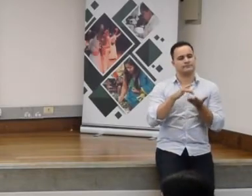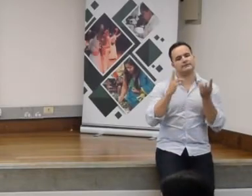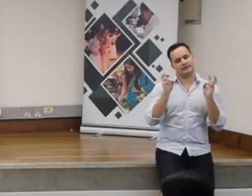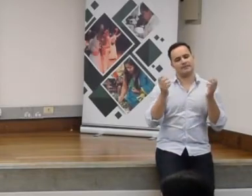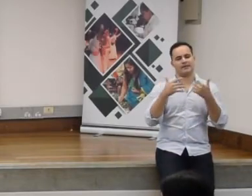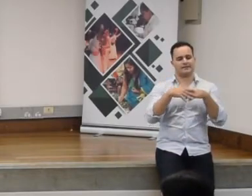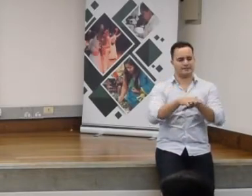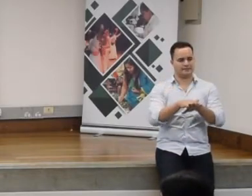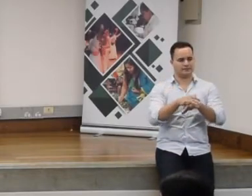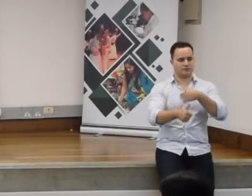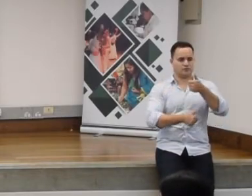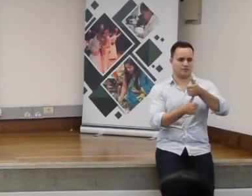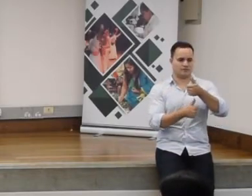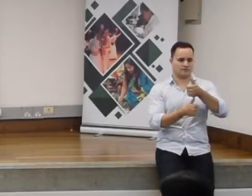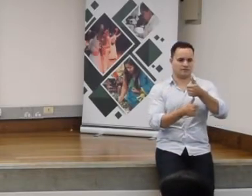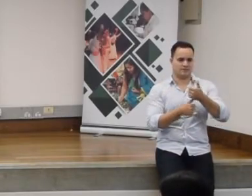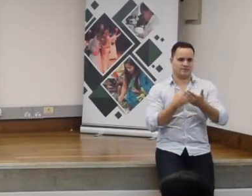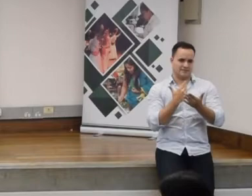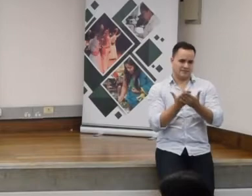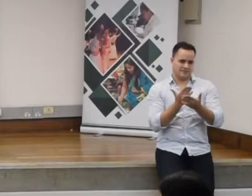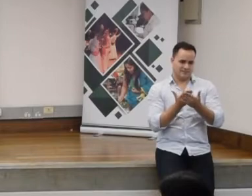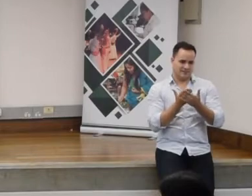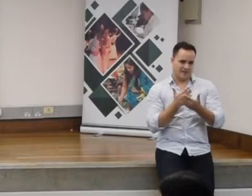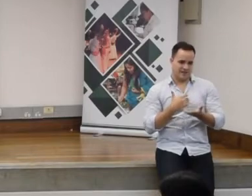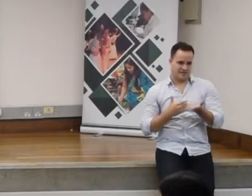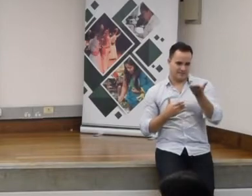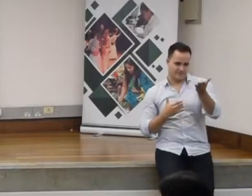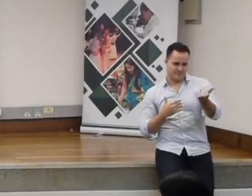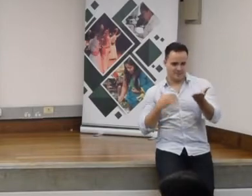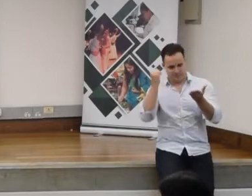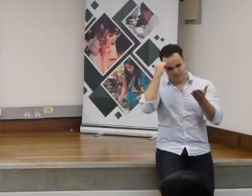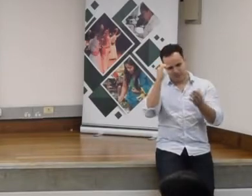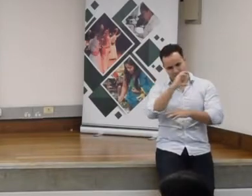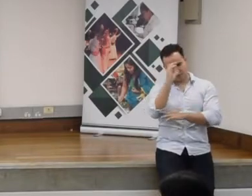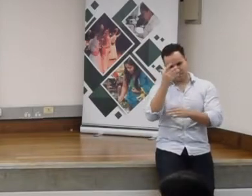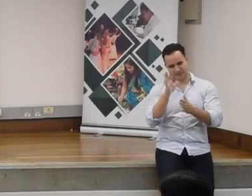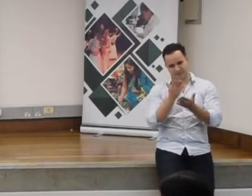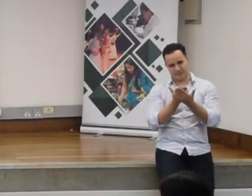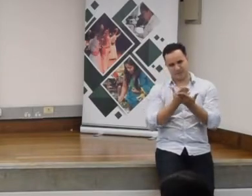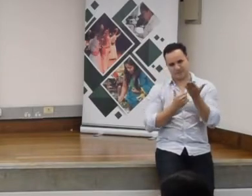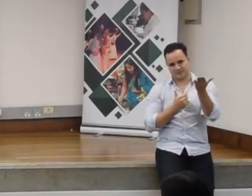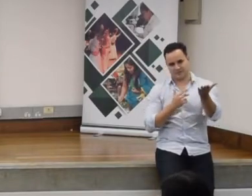para la cual ya existe una propuesta que le hemos compartido a la profesora Colombia.